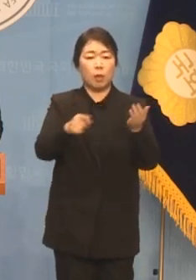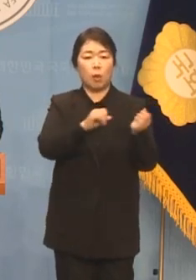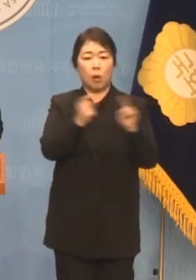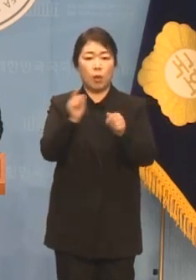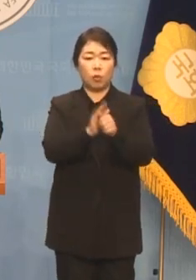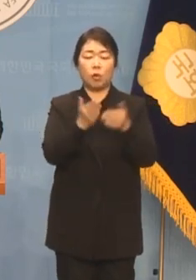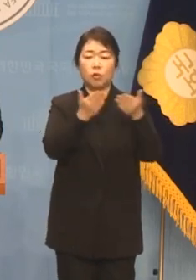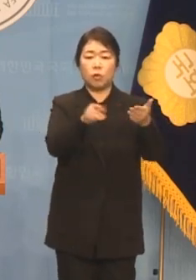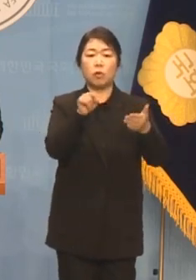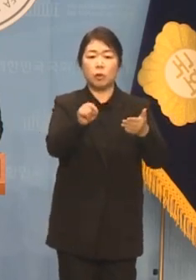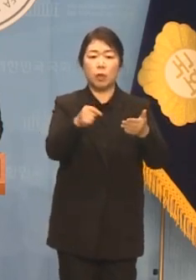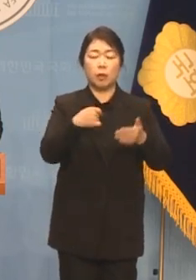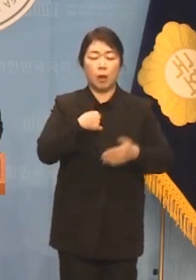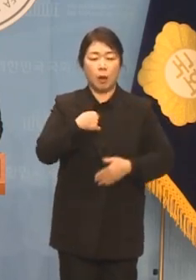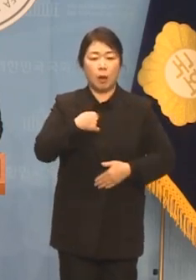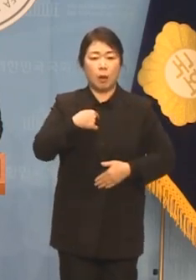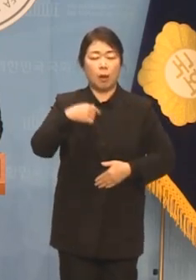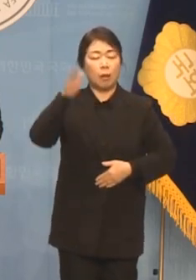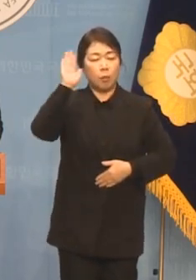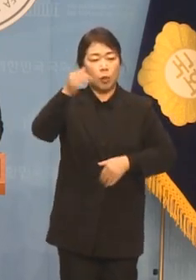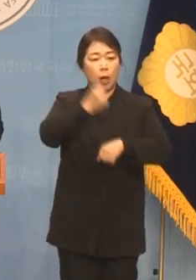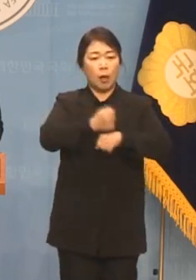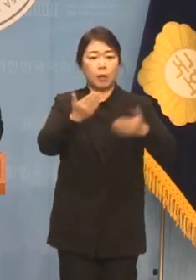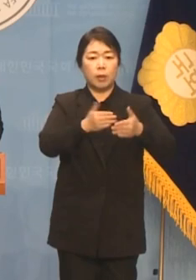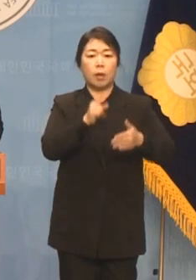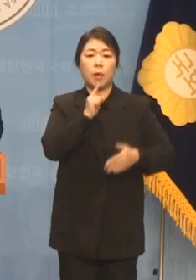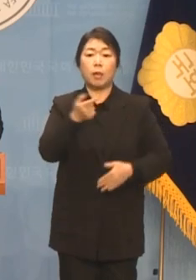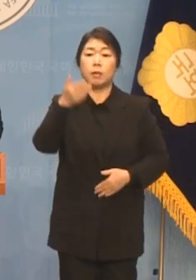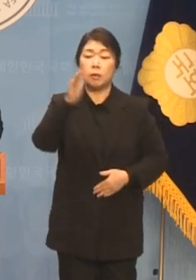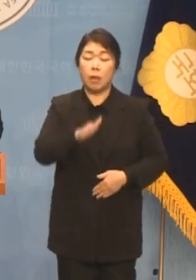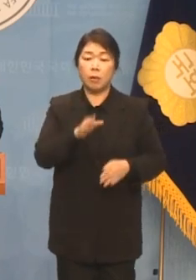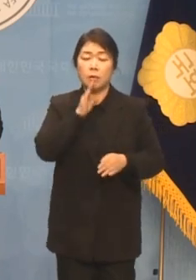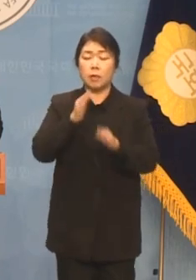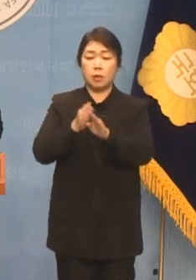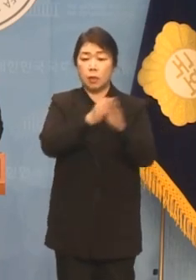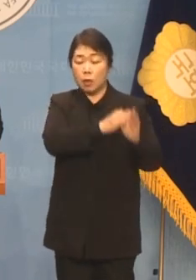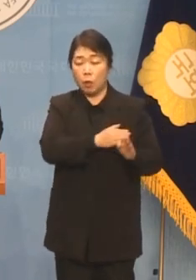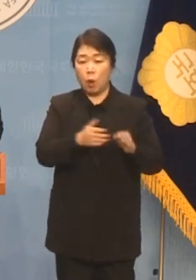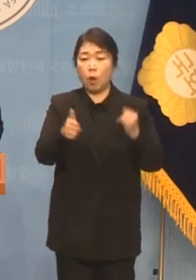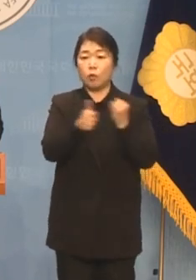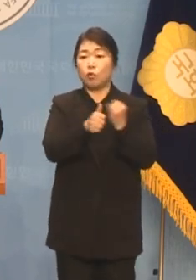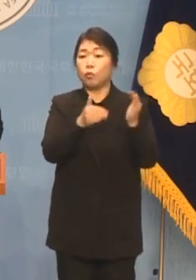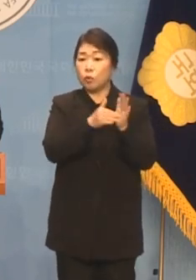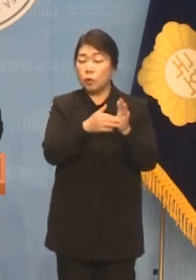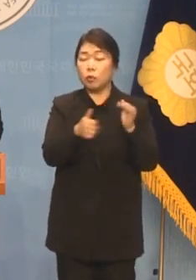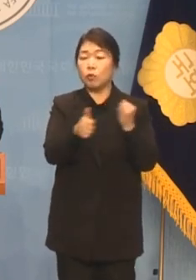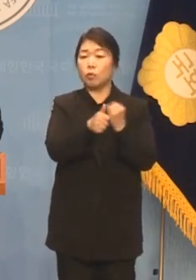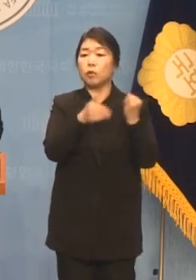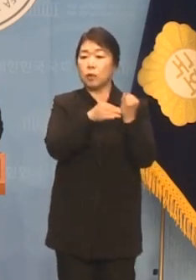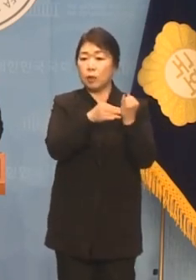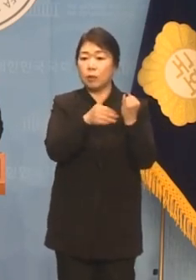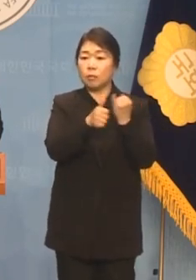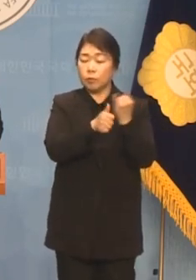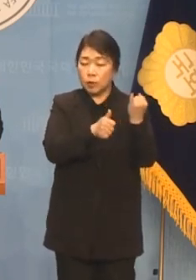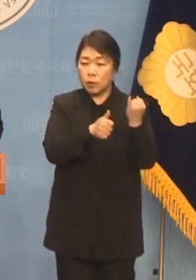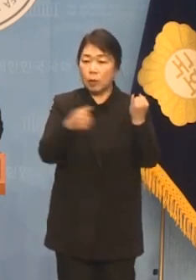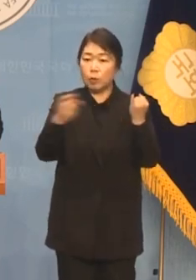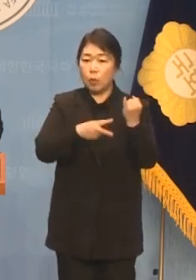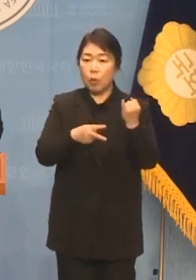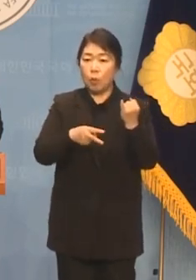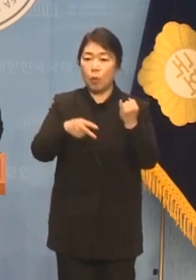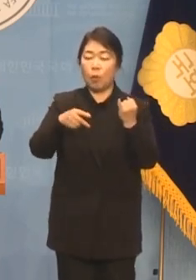제가 추구하는 길이라고 하였으나 실제로는 주부와 노인 등 서민으로 이루어진